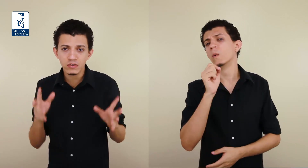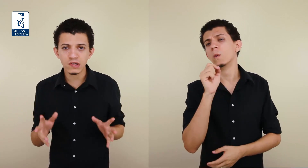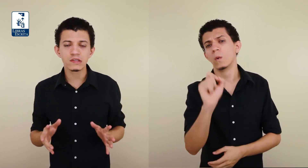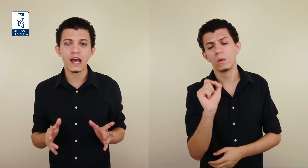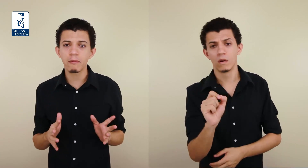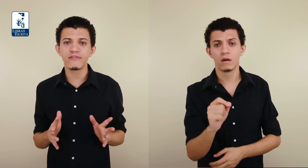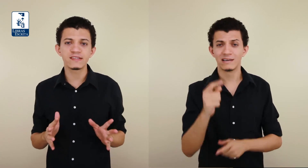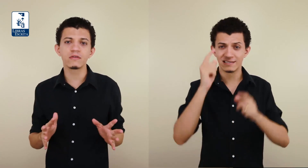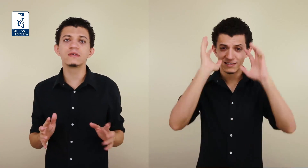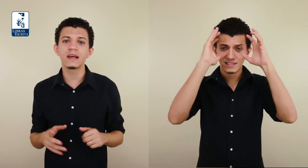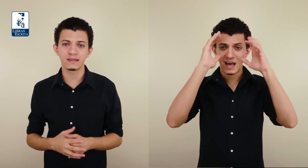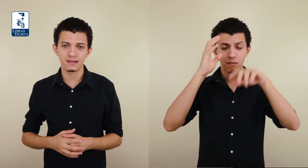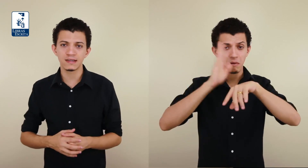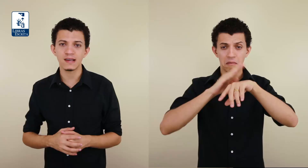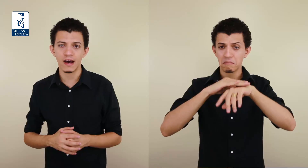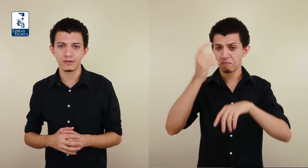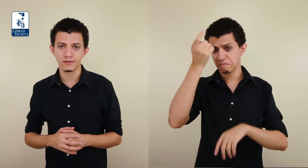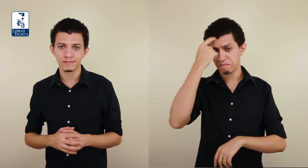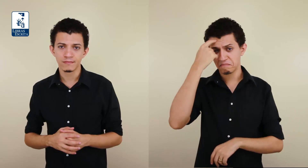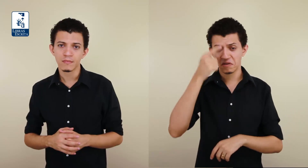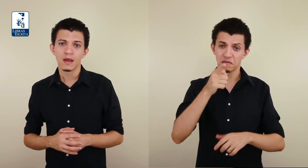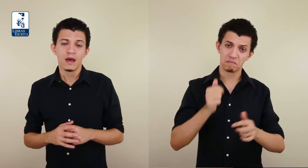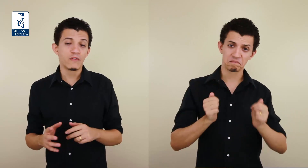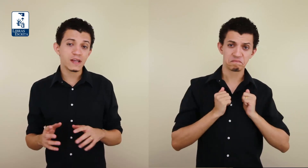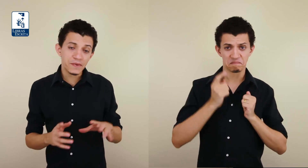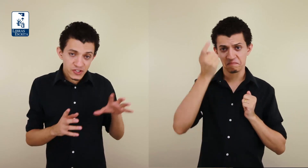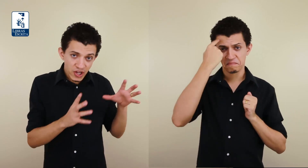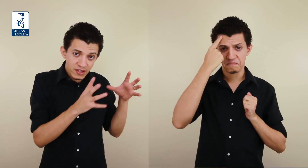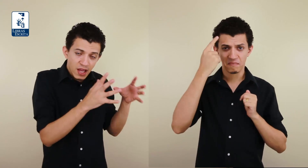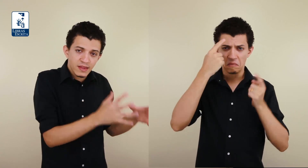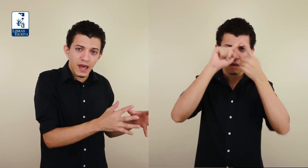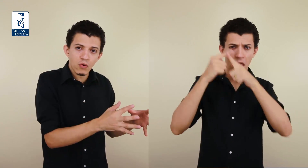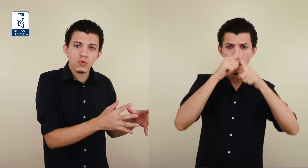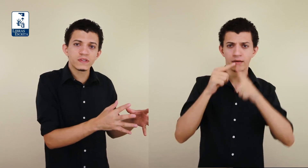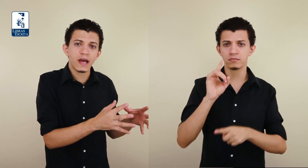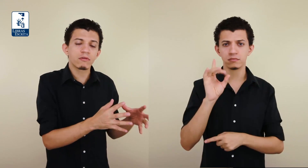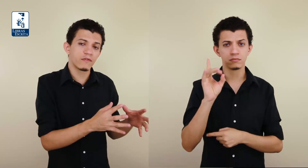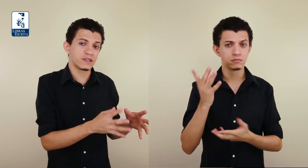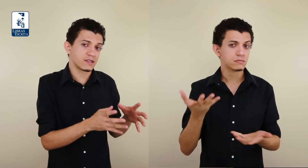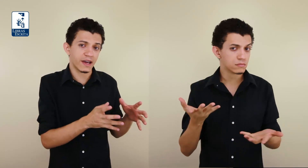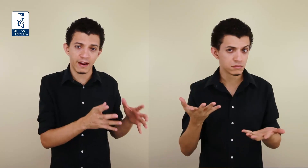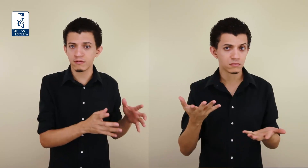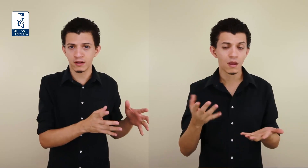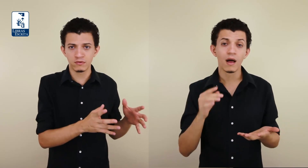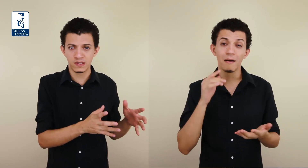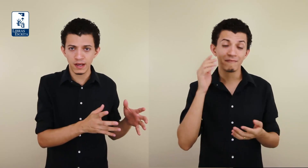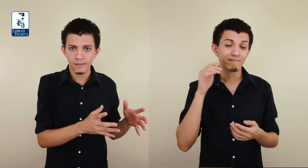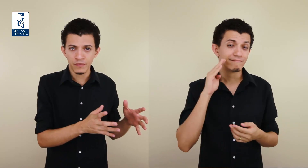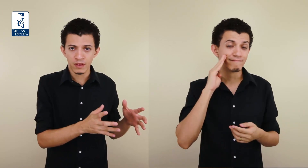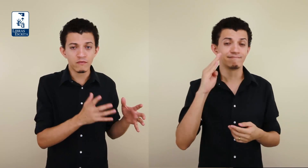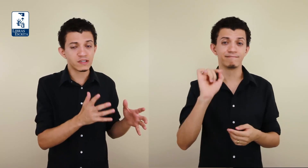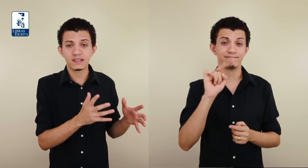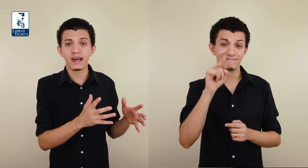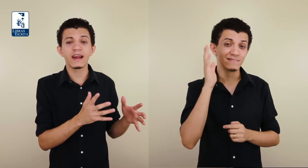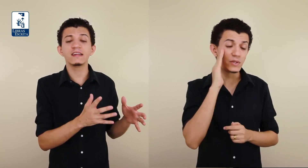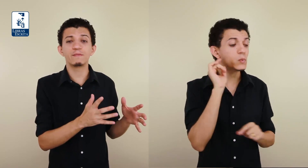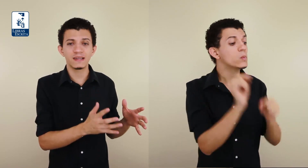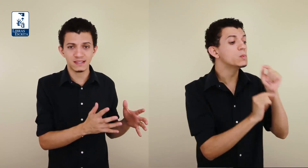seu cérebro fazer os links necessários. Você precisa entender o conceito que você está querendo traduzir, que você está querendo expressar